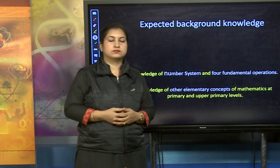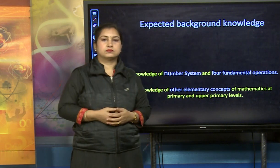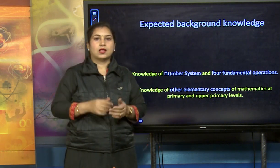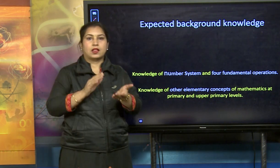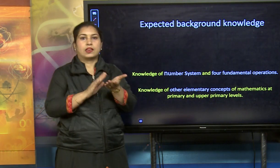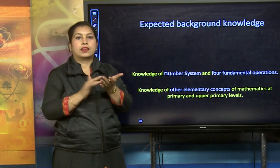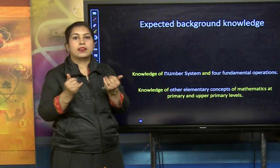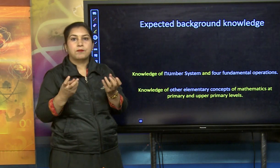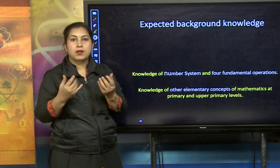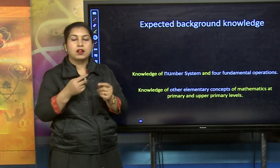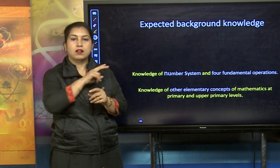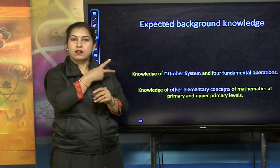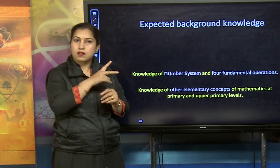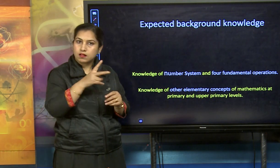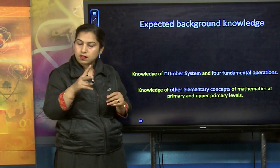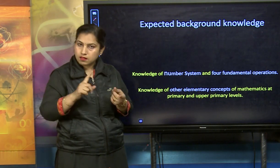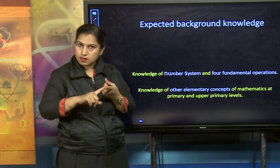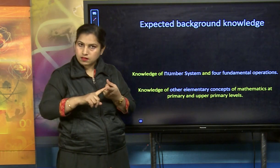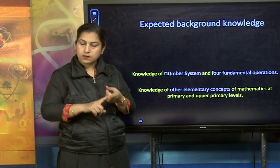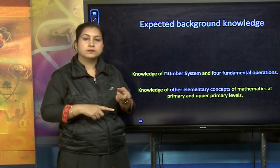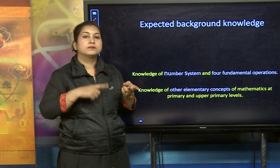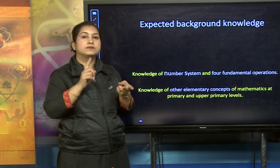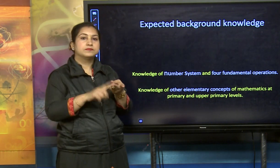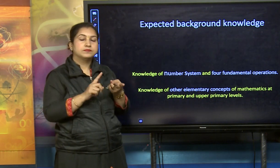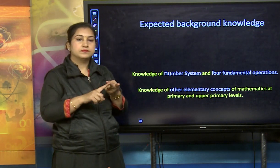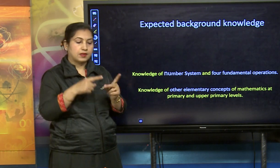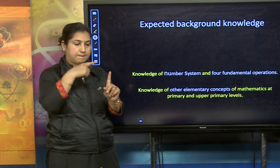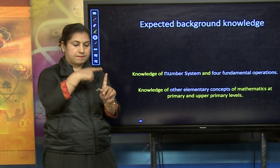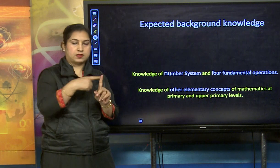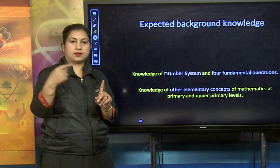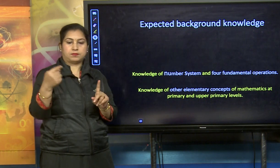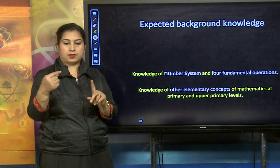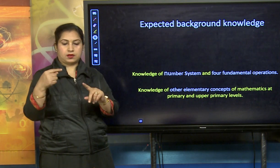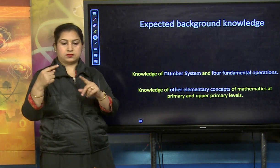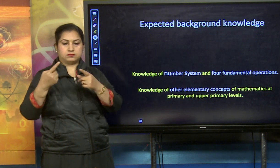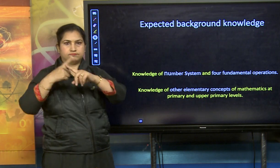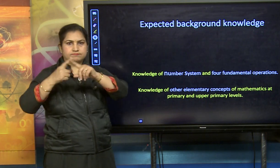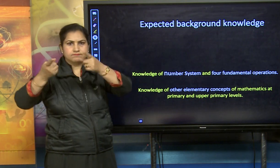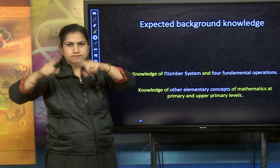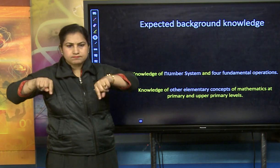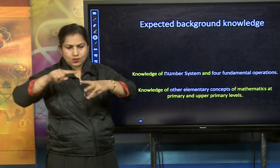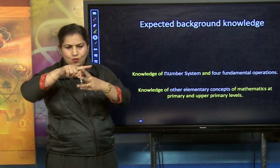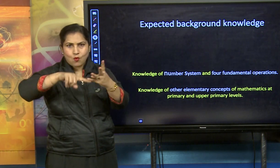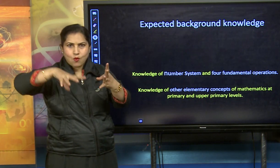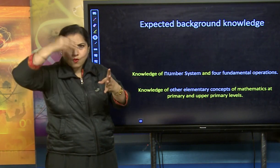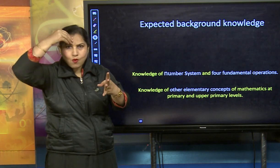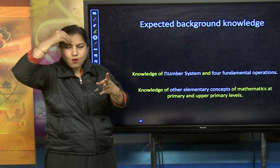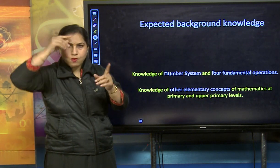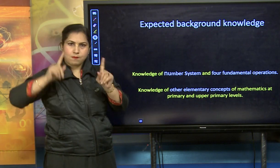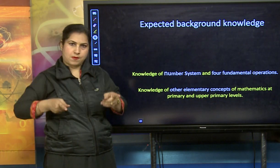आपको पहले से नंबर सिस्टम का ज्ञान होना चाहिए फॉर फंडामेंटल ऑपरेशंस जमा घटाव गुणा भाग है उनका ज्ञान